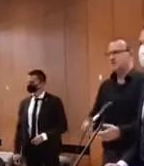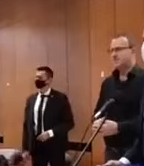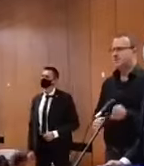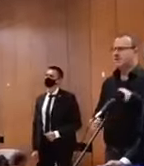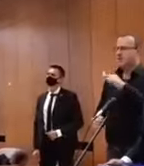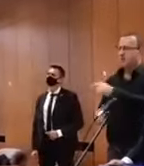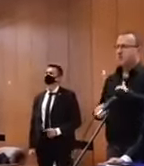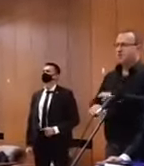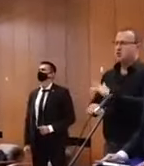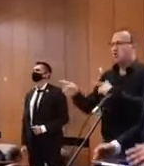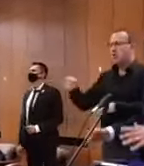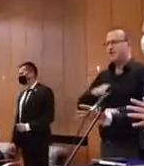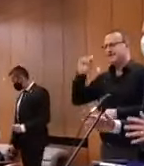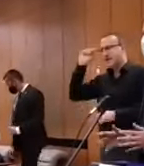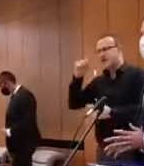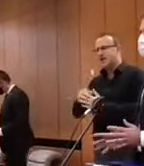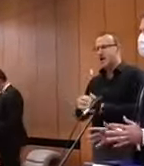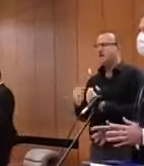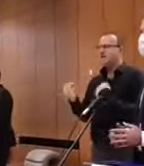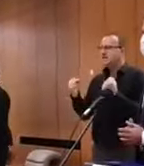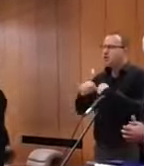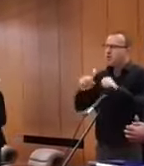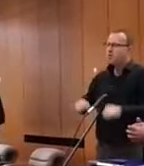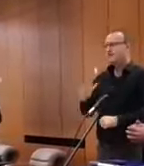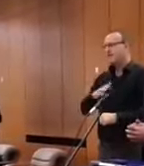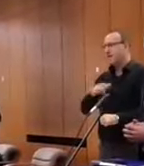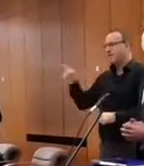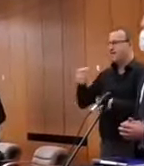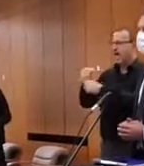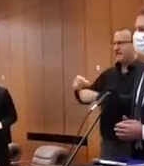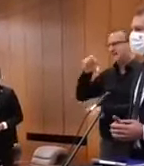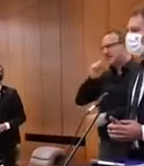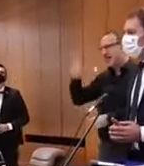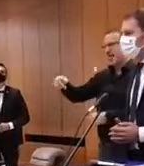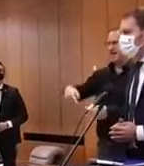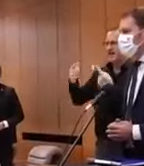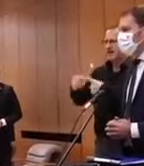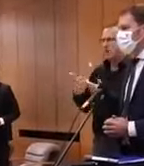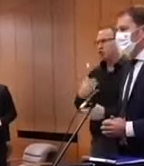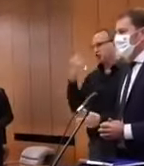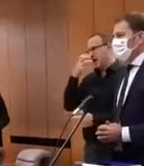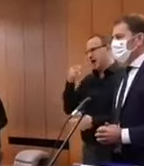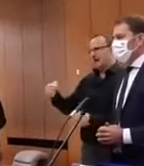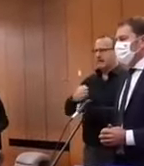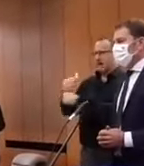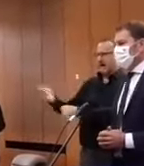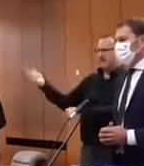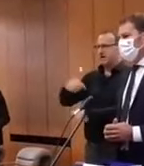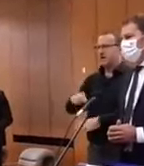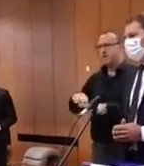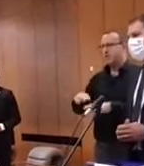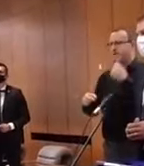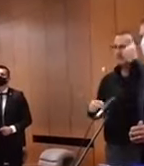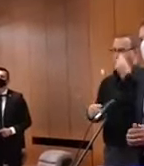to mi pripadá skôr zámienka, že silou mocou by chcel hodiť ten návrh do stola, alebo žiarli na ten návrh a potom si vymýšľa